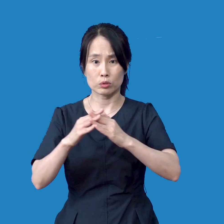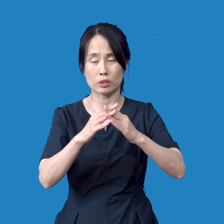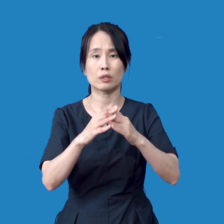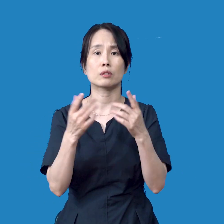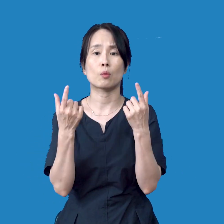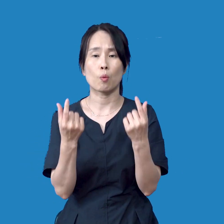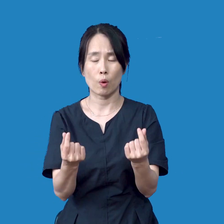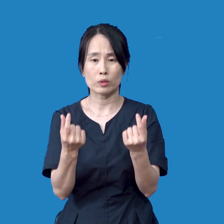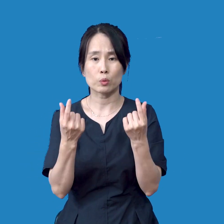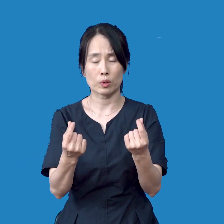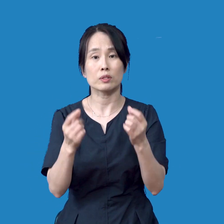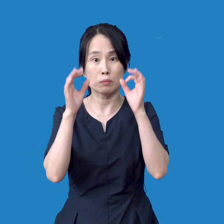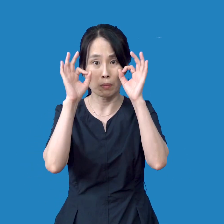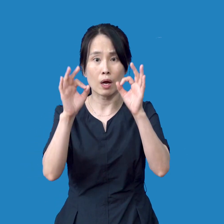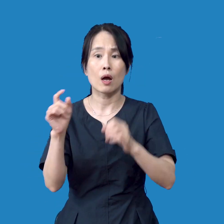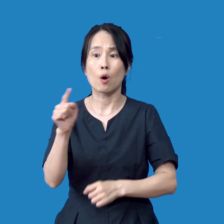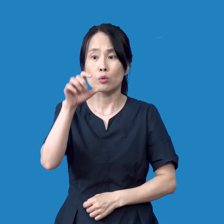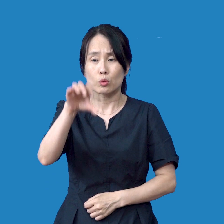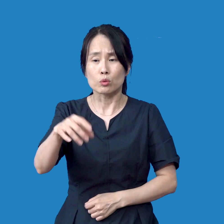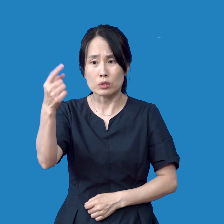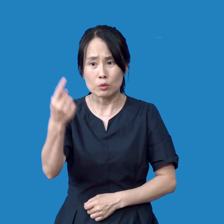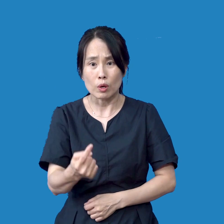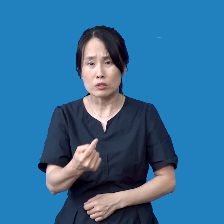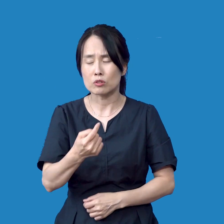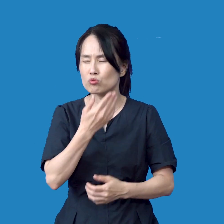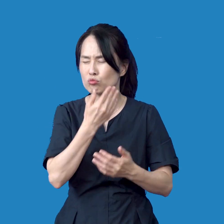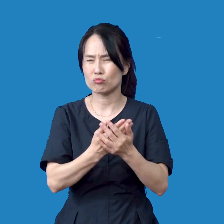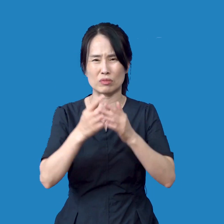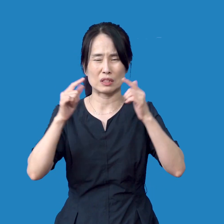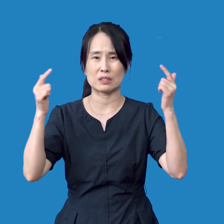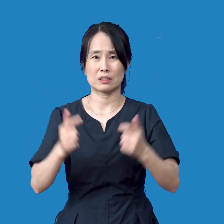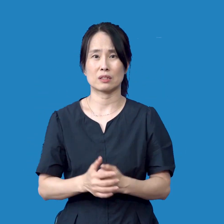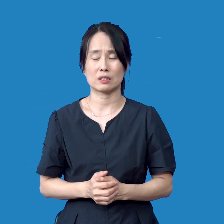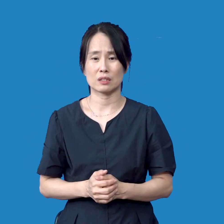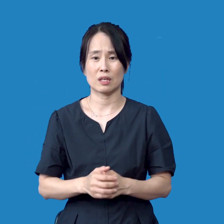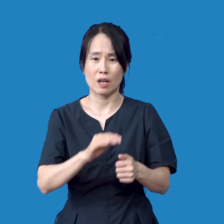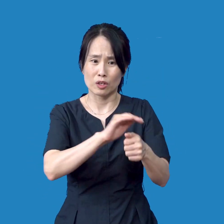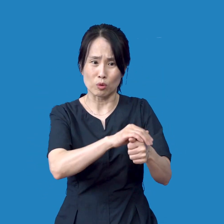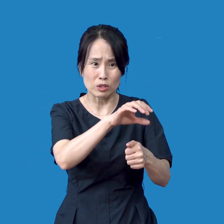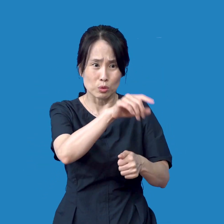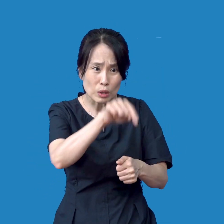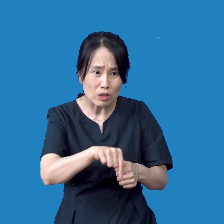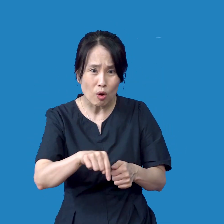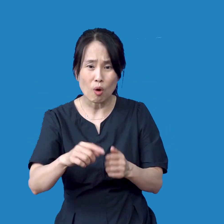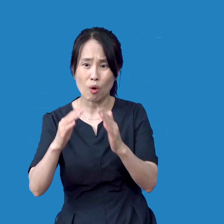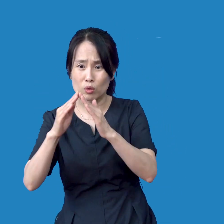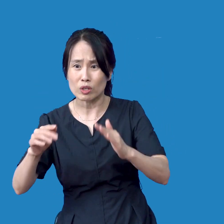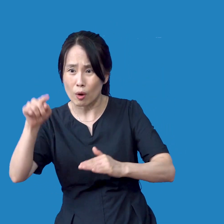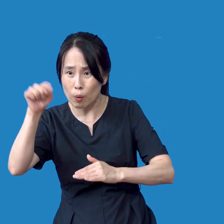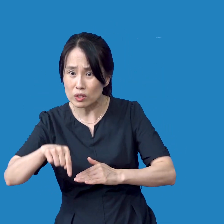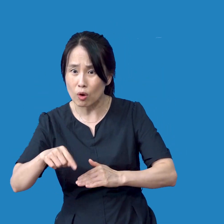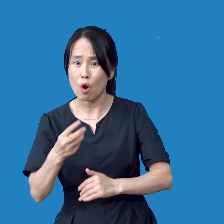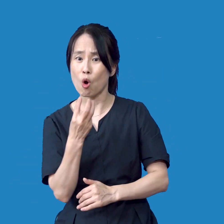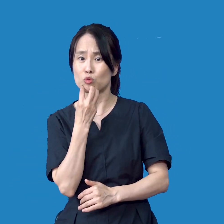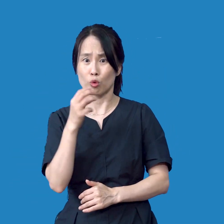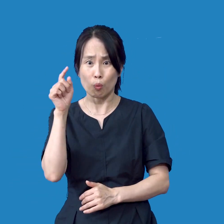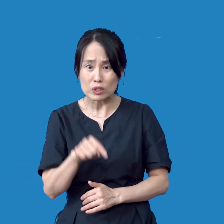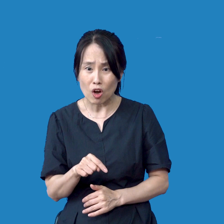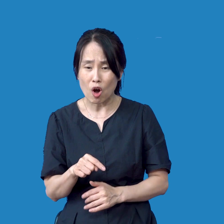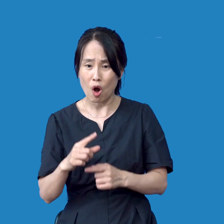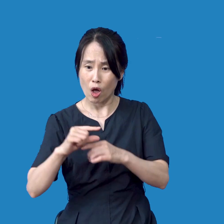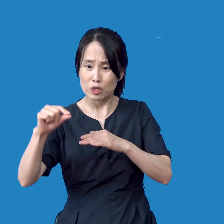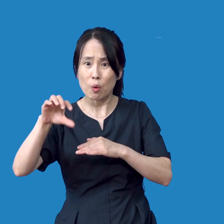보아야 합니다. 어디서 왔는지는 중요하지 않습니다. 경상도냐, 전라도냐, 서울 출신이냐,